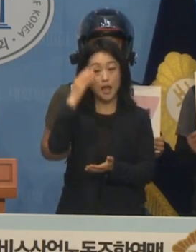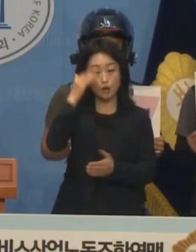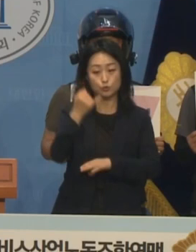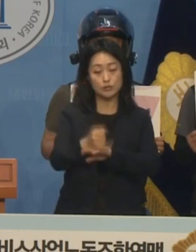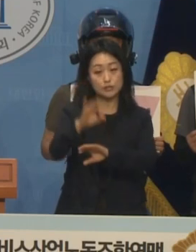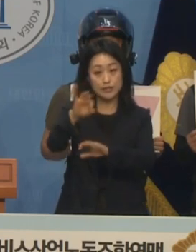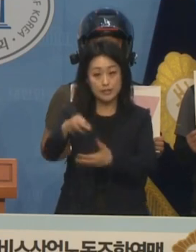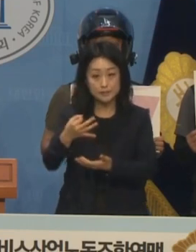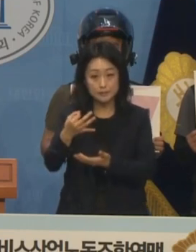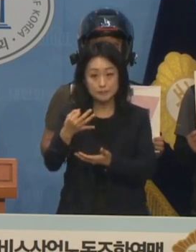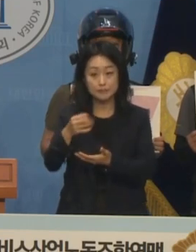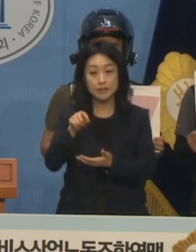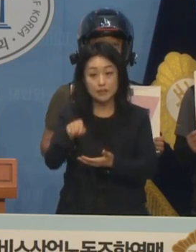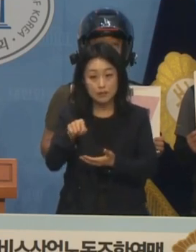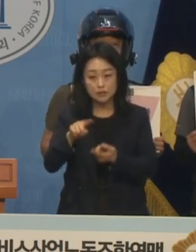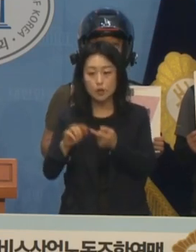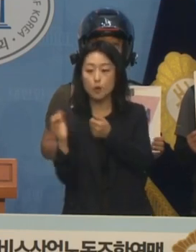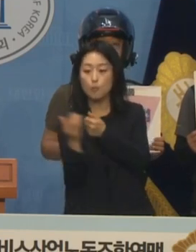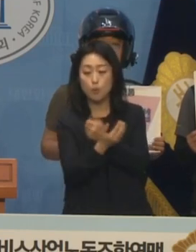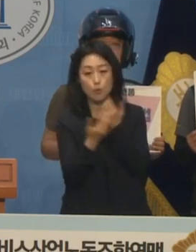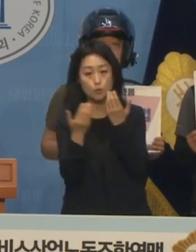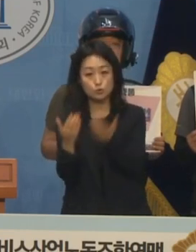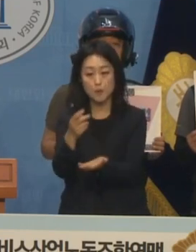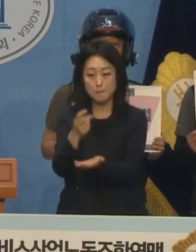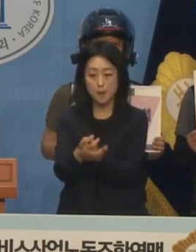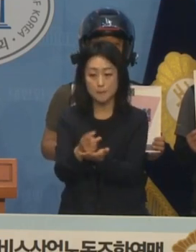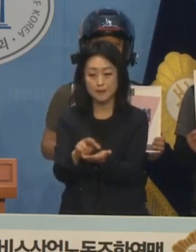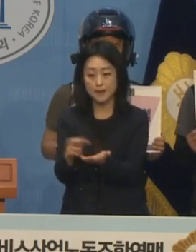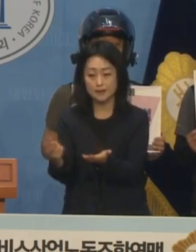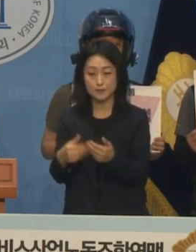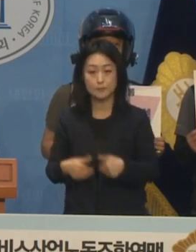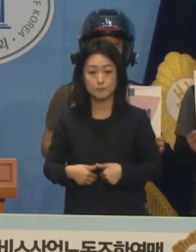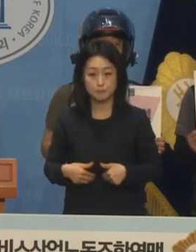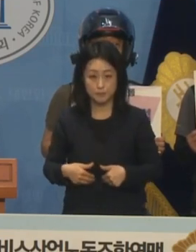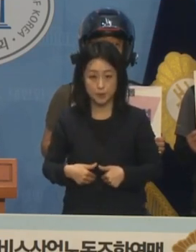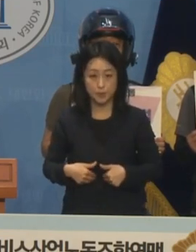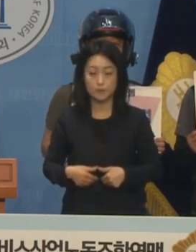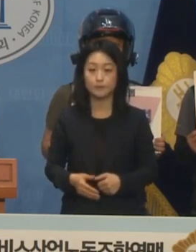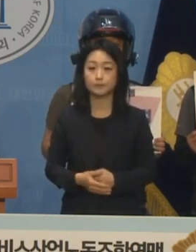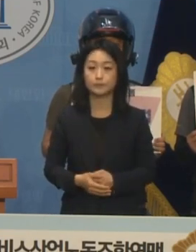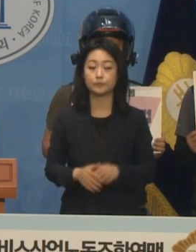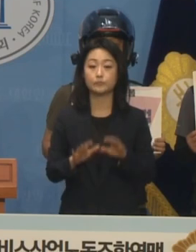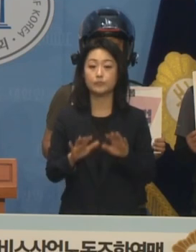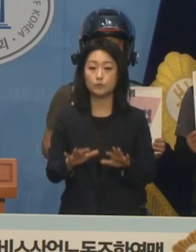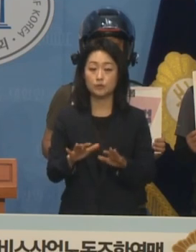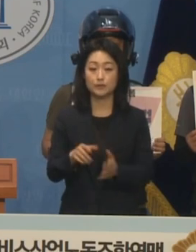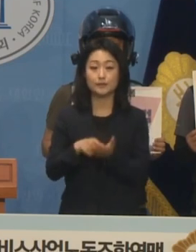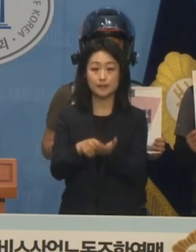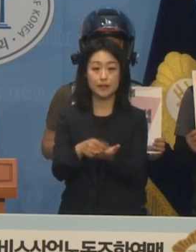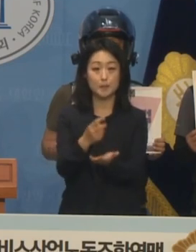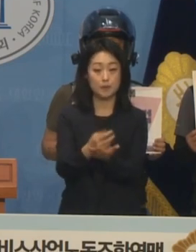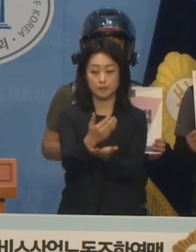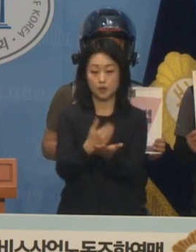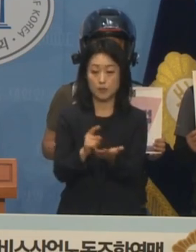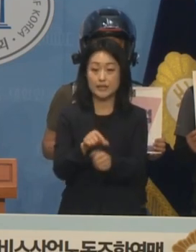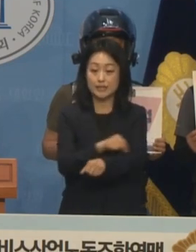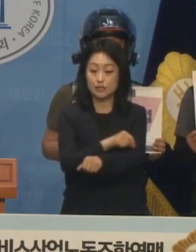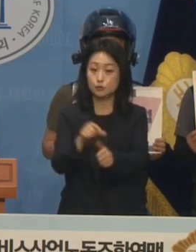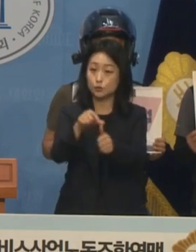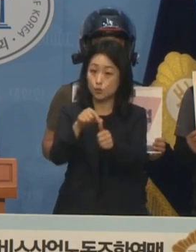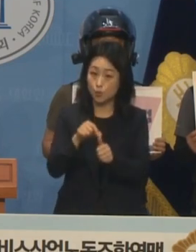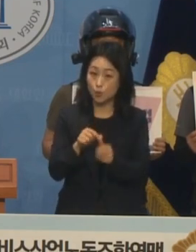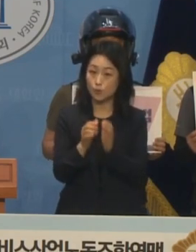최저임금 제도도 이들을 보호하기 위한 법 개정이 필요합니다. 그래서 오늘 발의하는 법은 특수고용